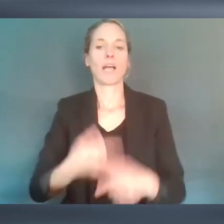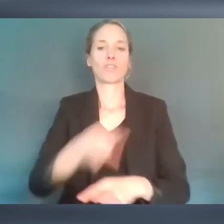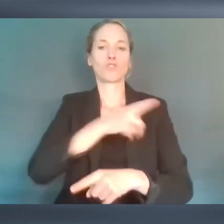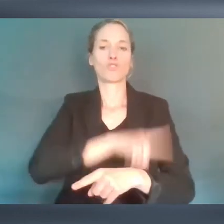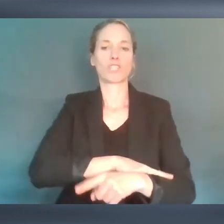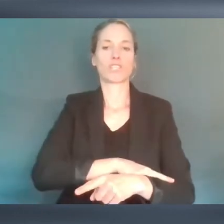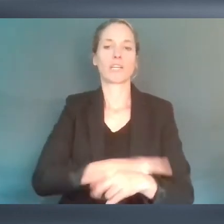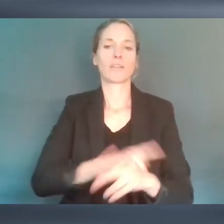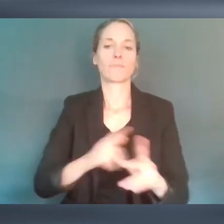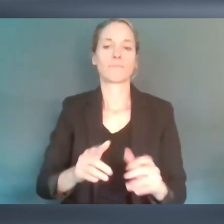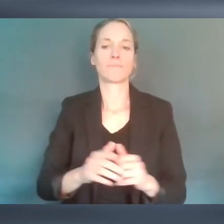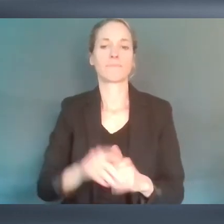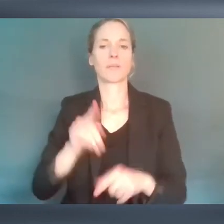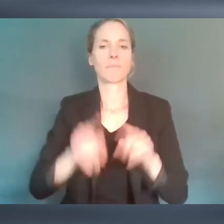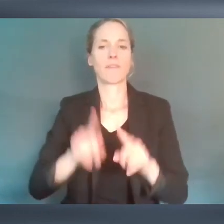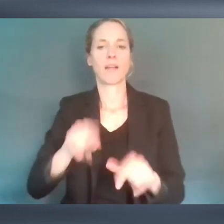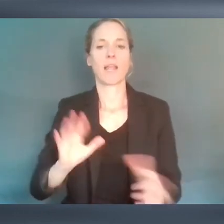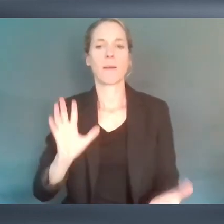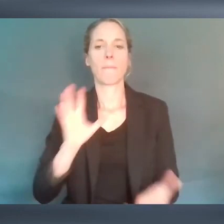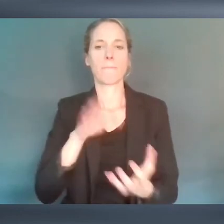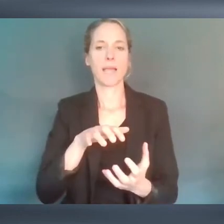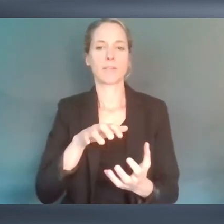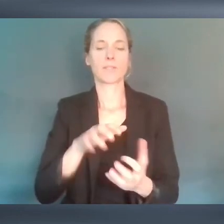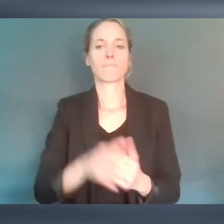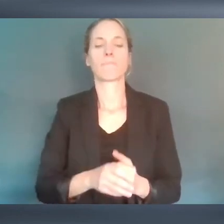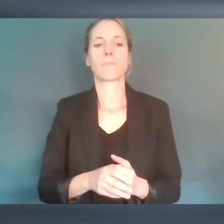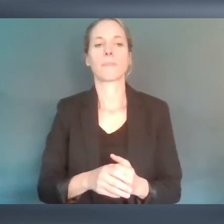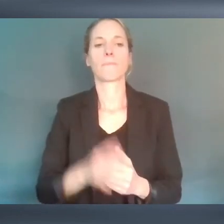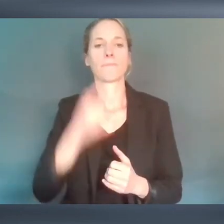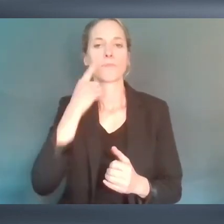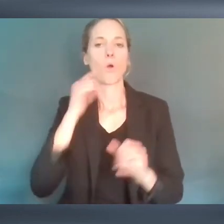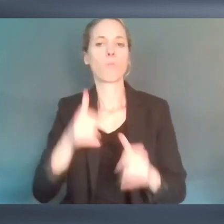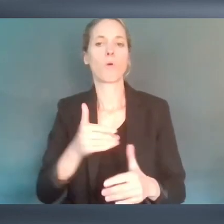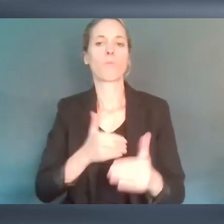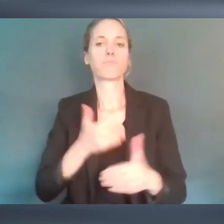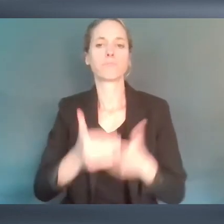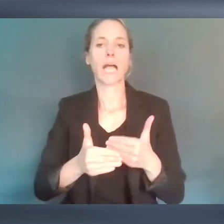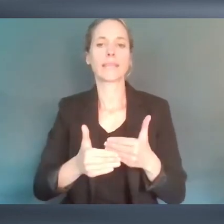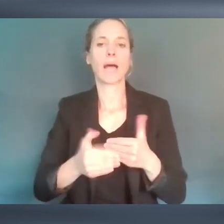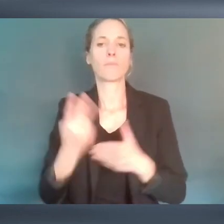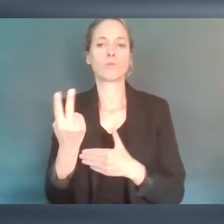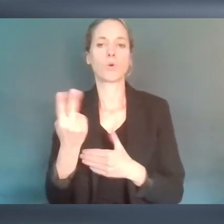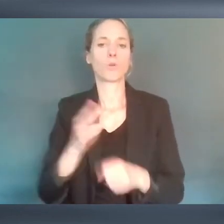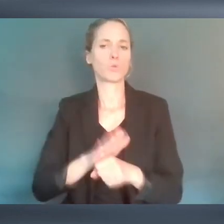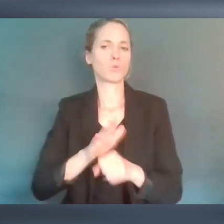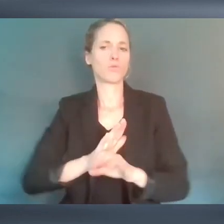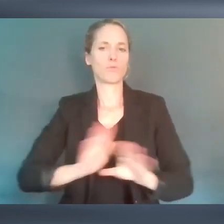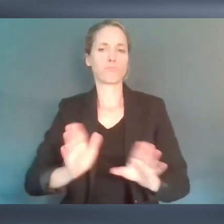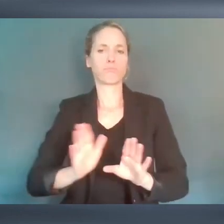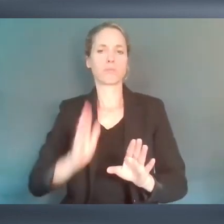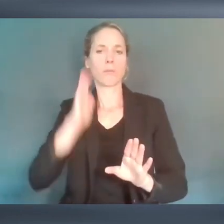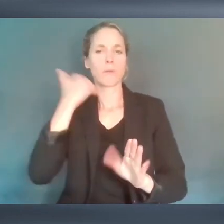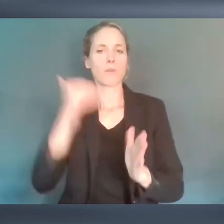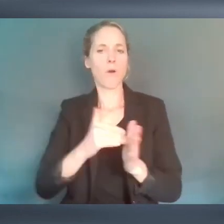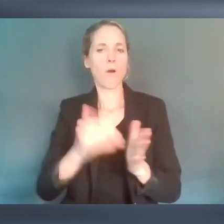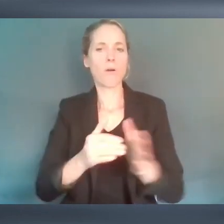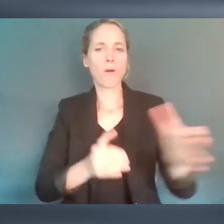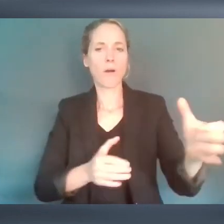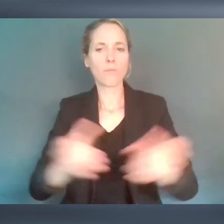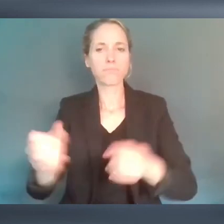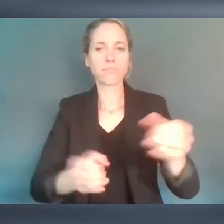il y a des pièges. On pourrait s'arrêter à l'étape 2 puis se dire que finalement, on n'a pas besoin d'engager encore d'autres personnes